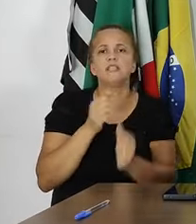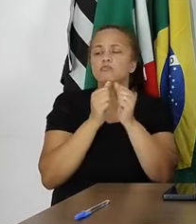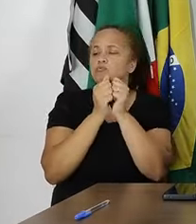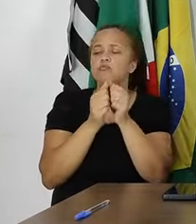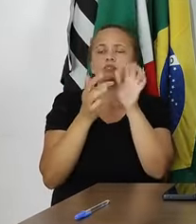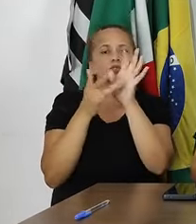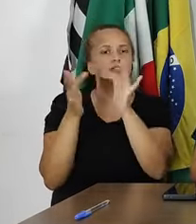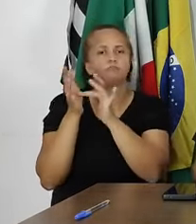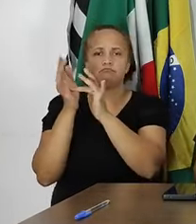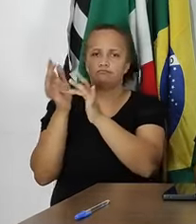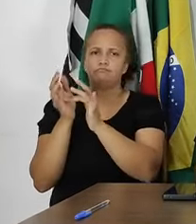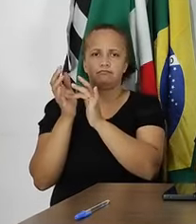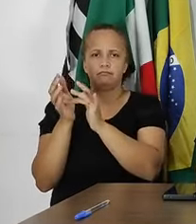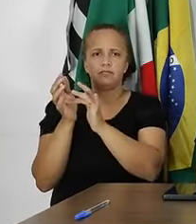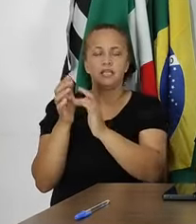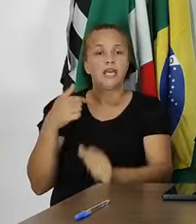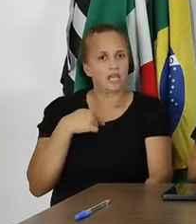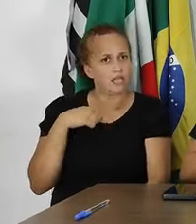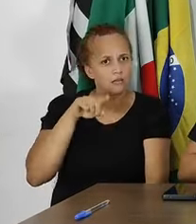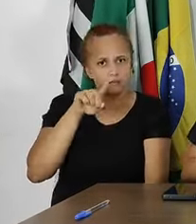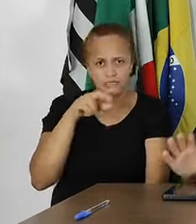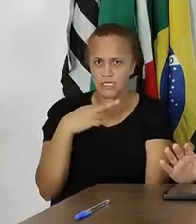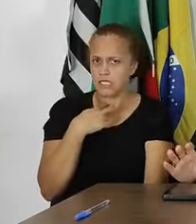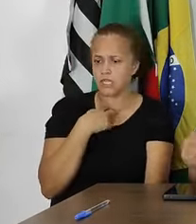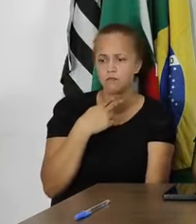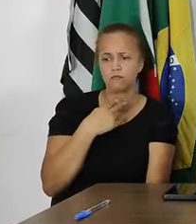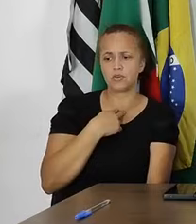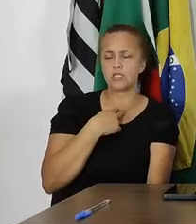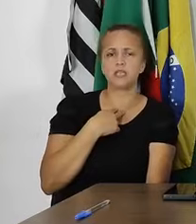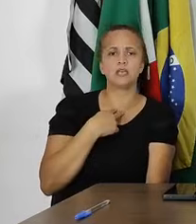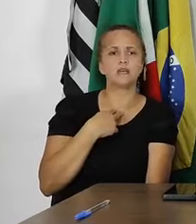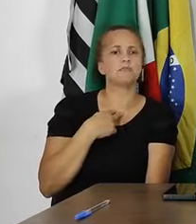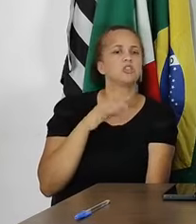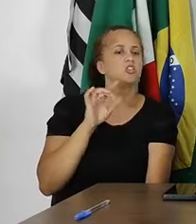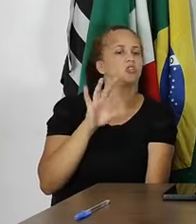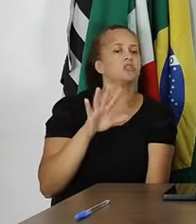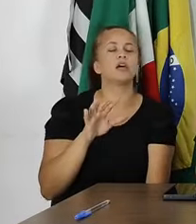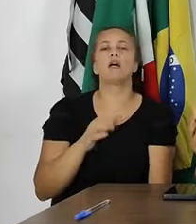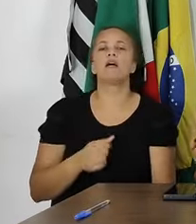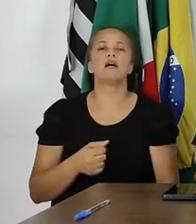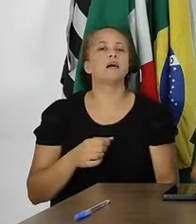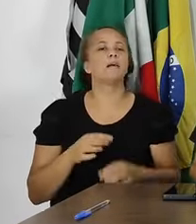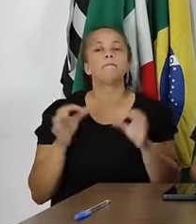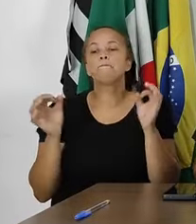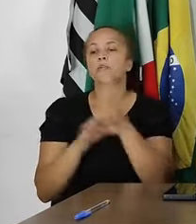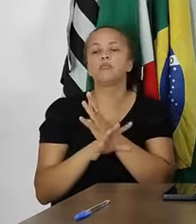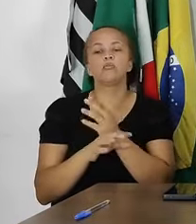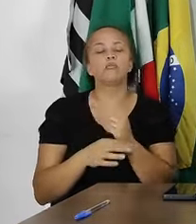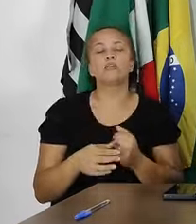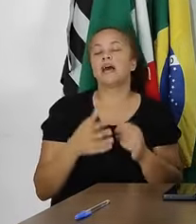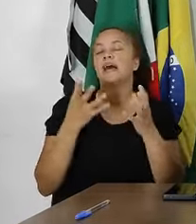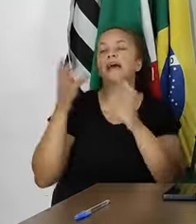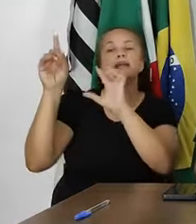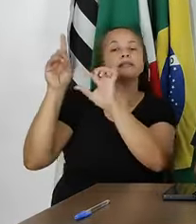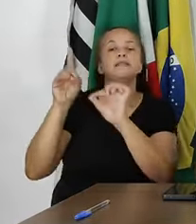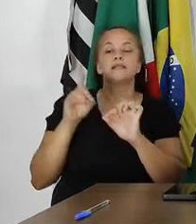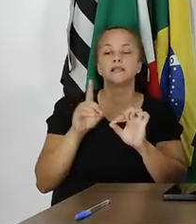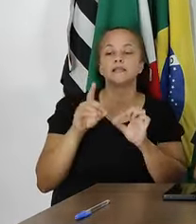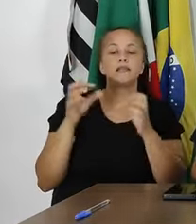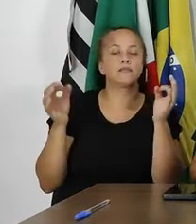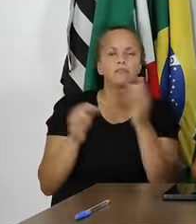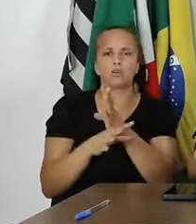pode simplesmente estagnar nessa fase de um novo nascimento, de receber o milagre do